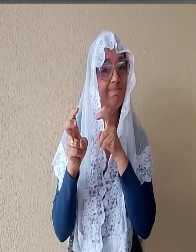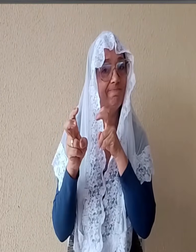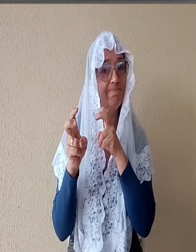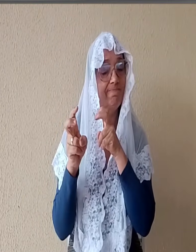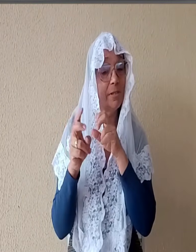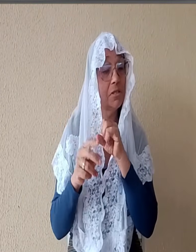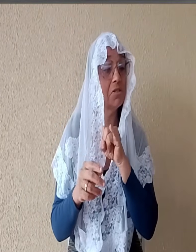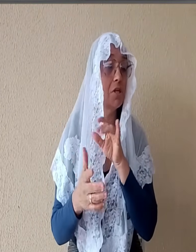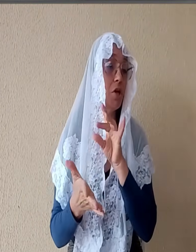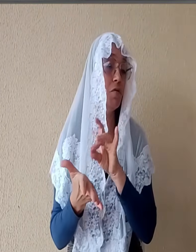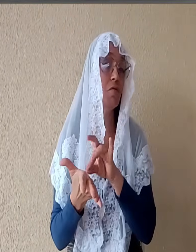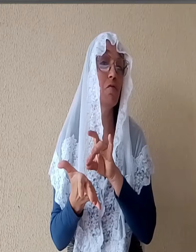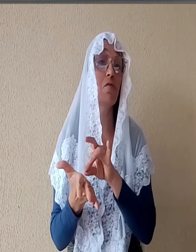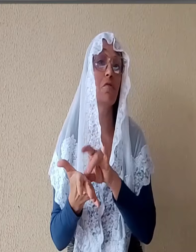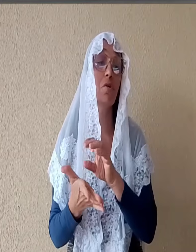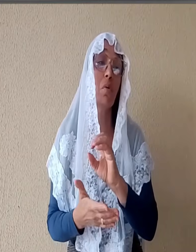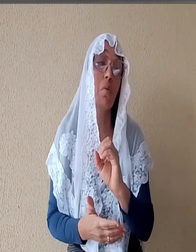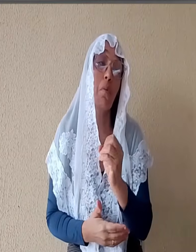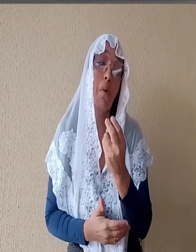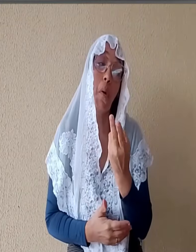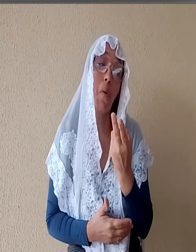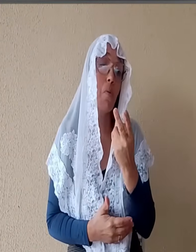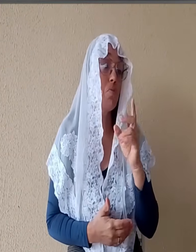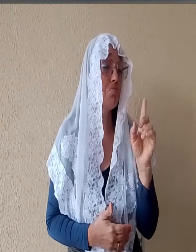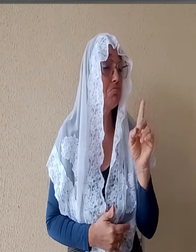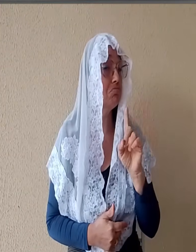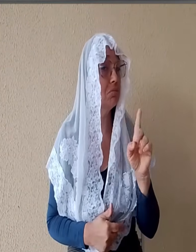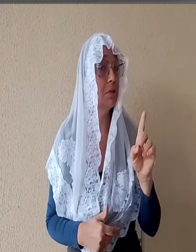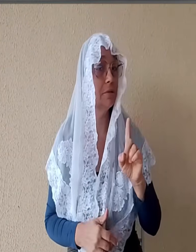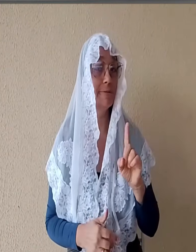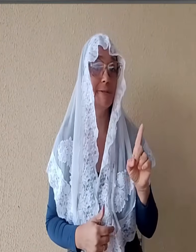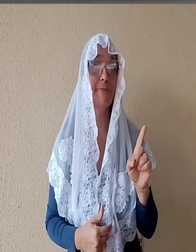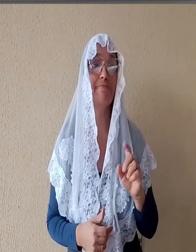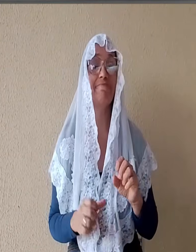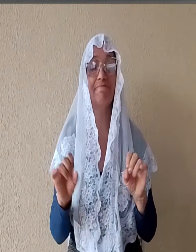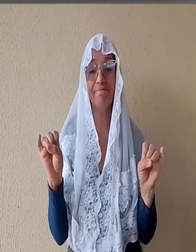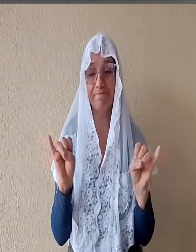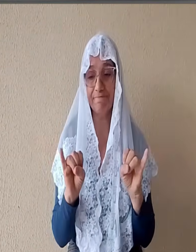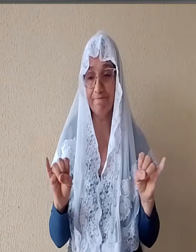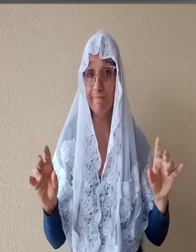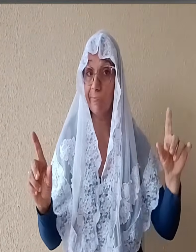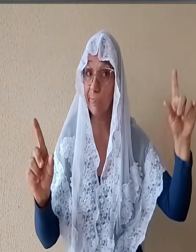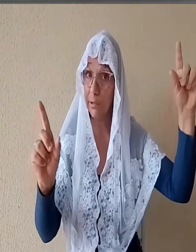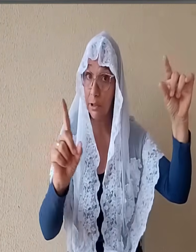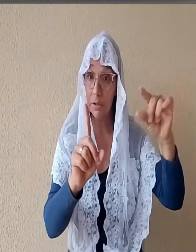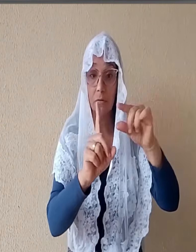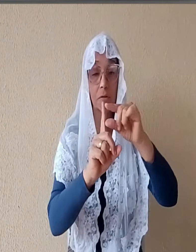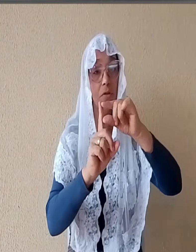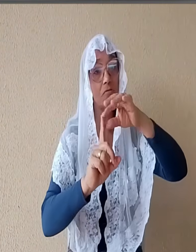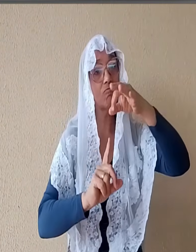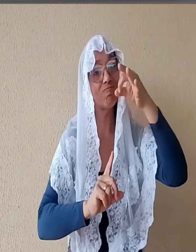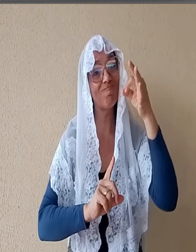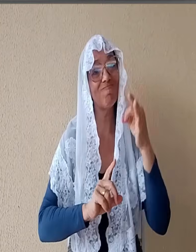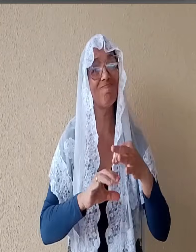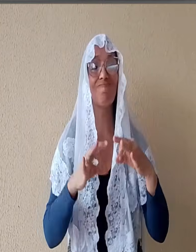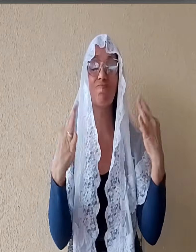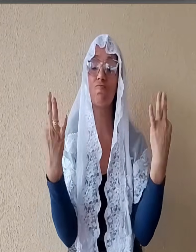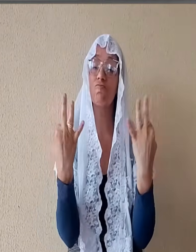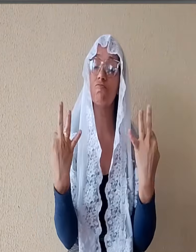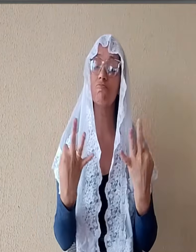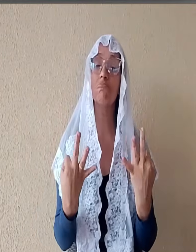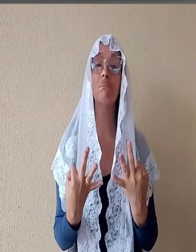ela tem que ser certa, reta. Não pode mudar. Esta é a palavra, o Senhor Deus seja